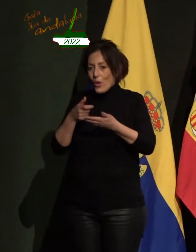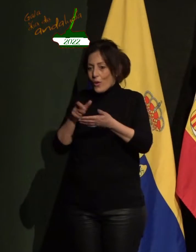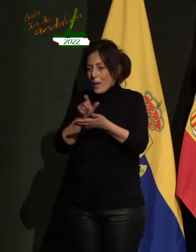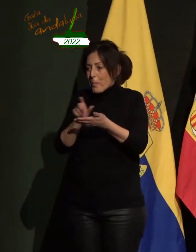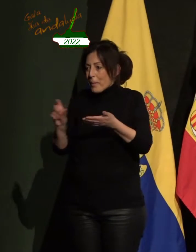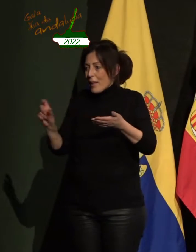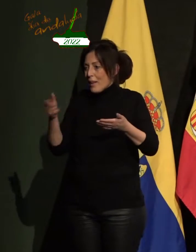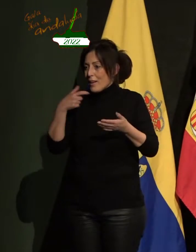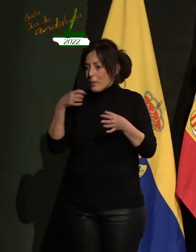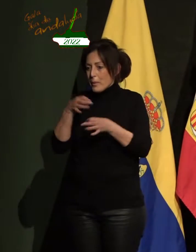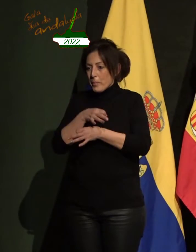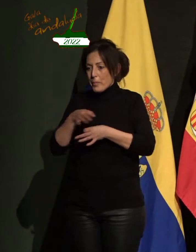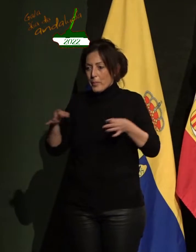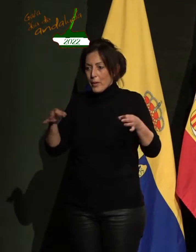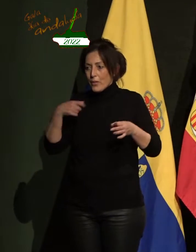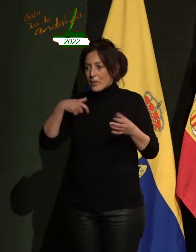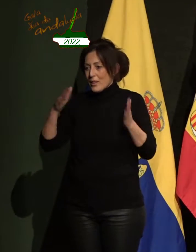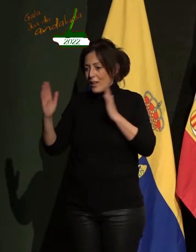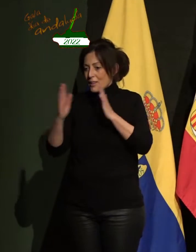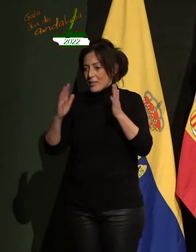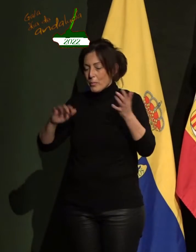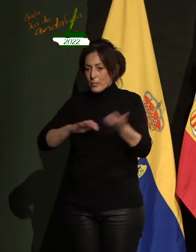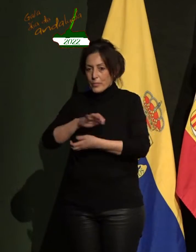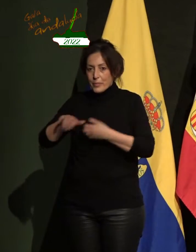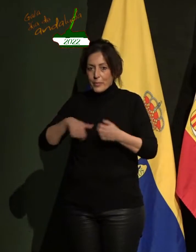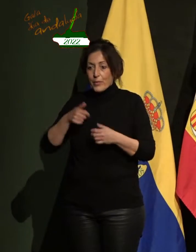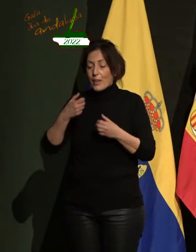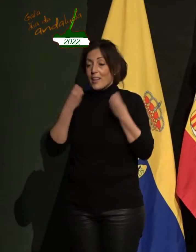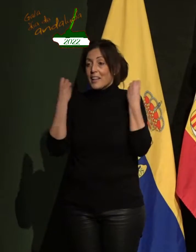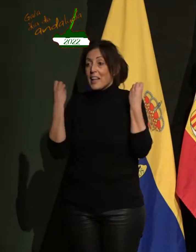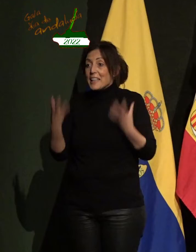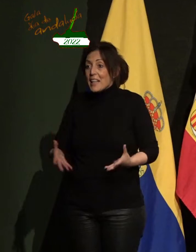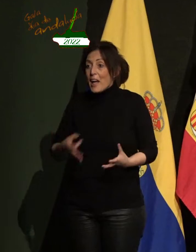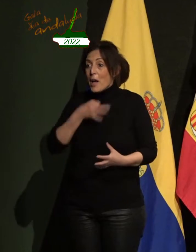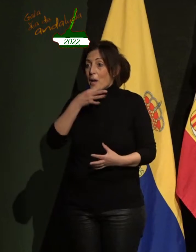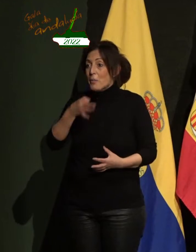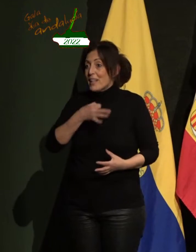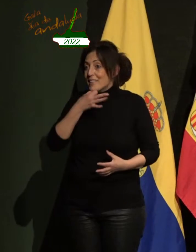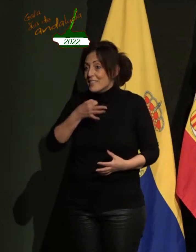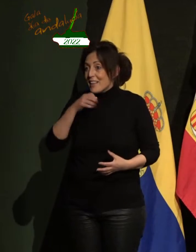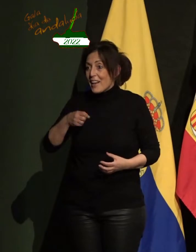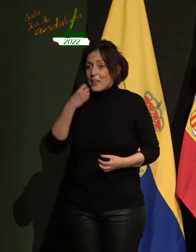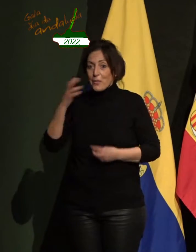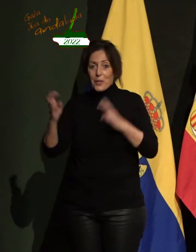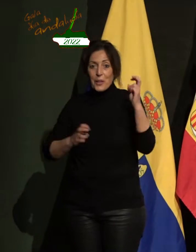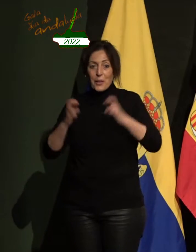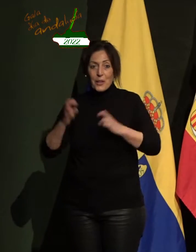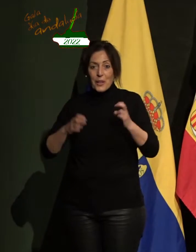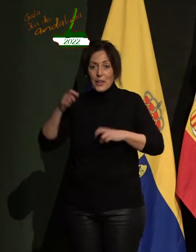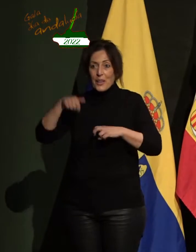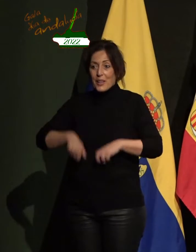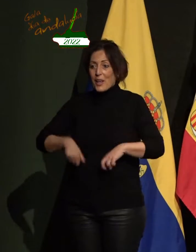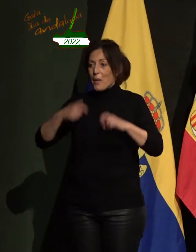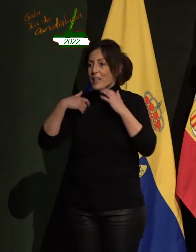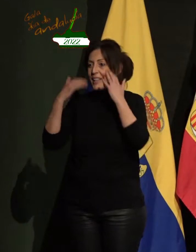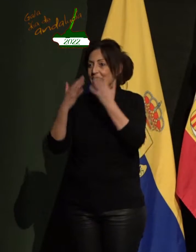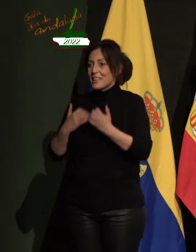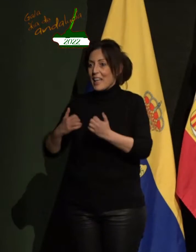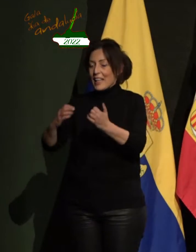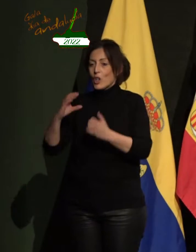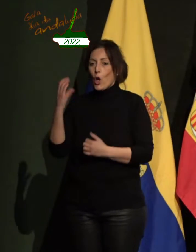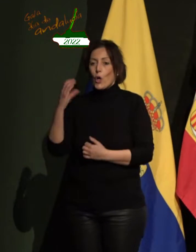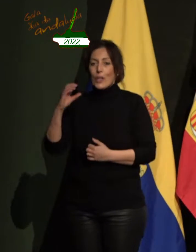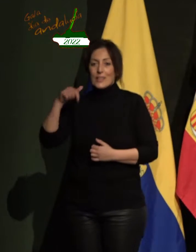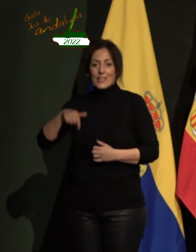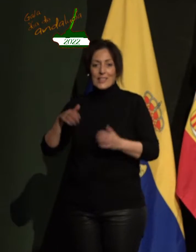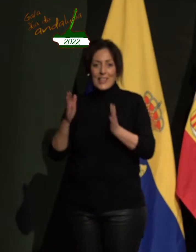momentos que nos está tocando vivir. ¿Qué tal? Muy buenas tardes. Muchas gracias. Bienvenido al Teatro Coliseo de Palma del Río. Hoy